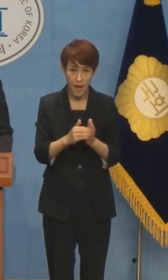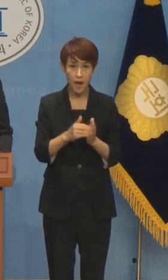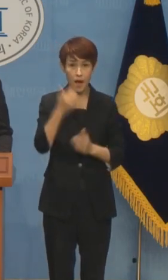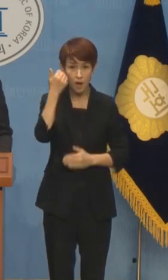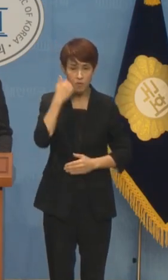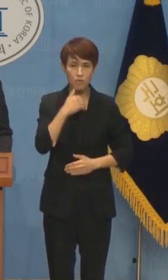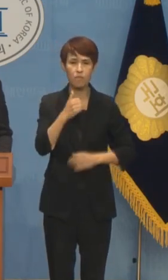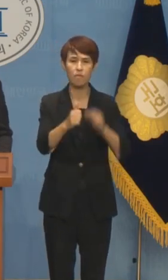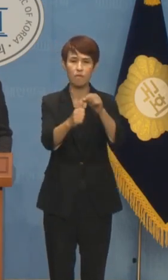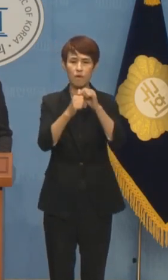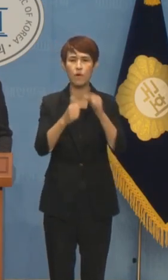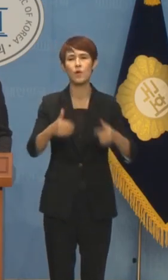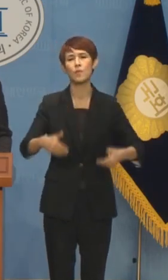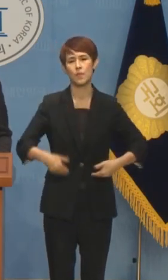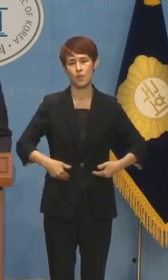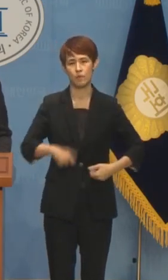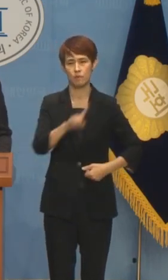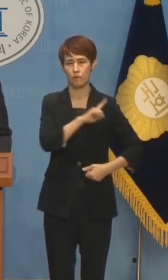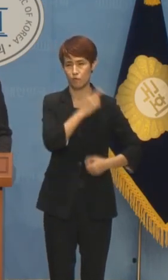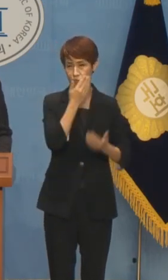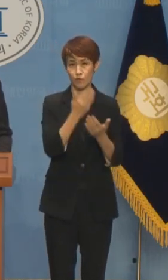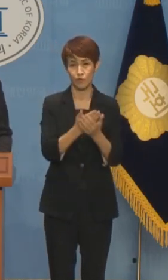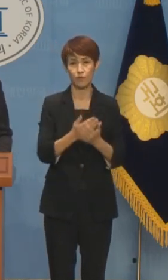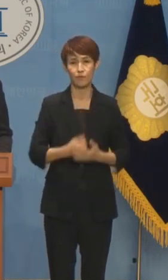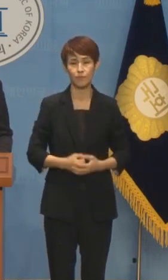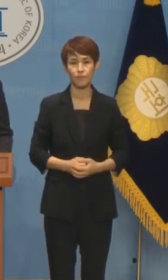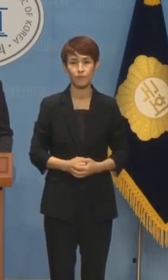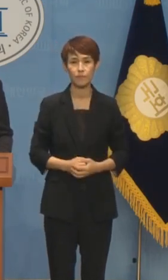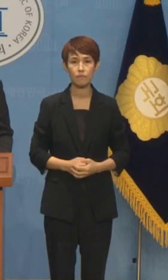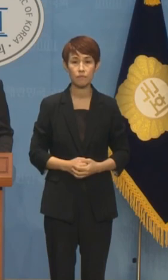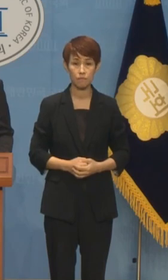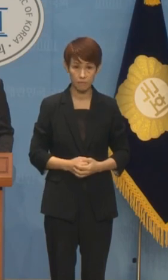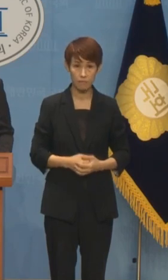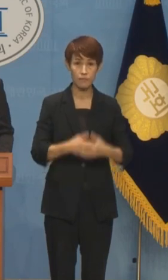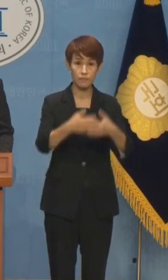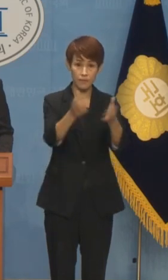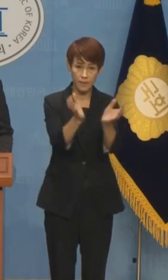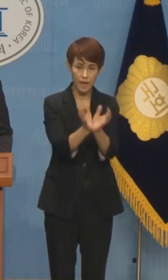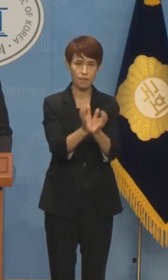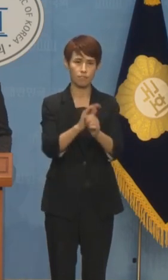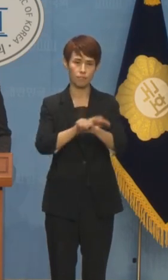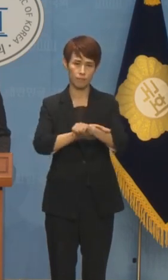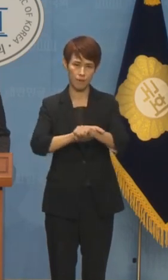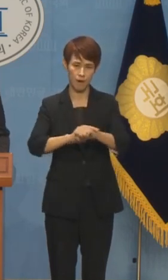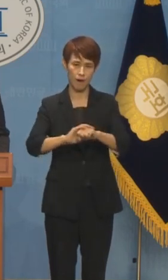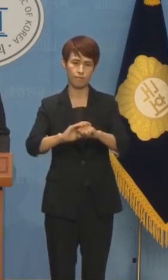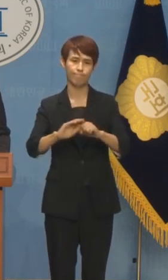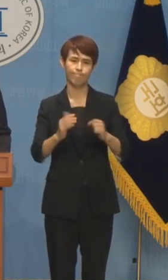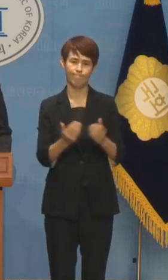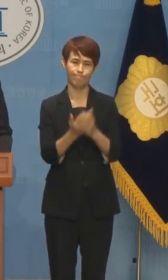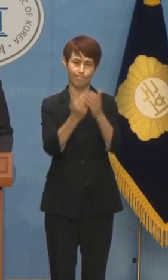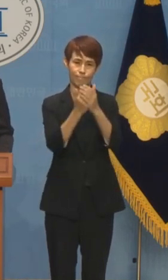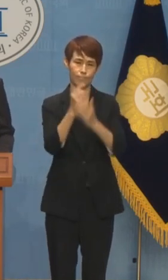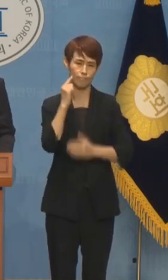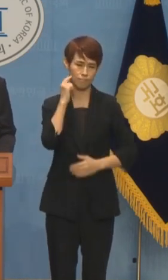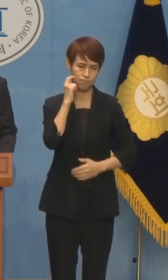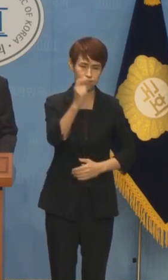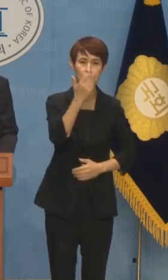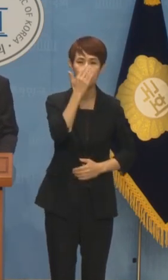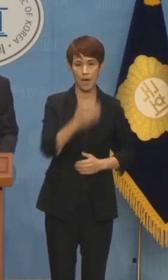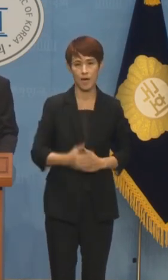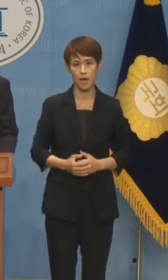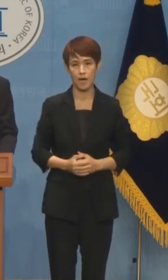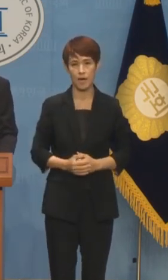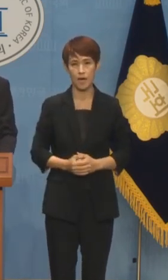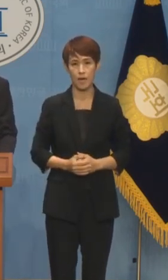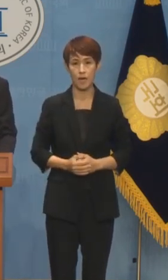가장 필요한 덕목과 자질이라 생각합니다. 그래야 당이 지속 가능성을 얻기 때문입니다. 그렇기